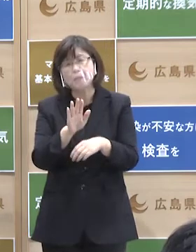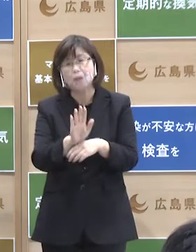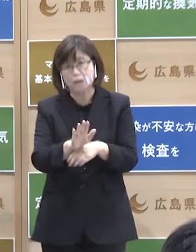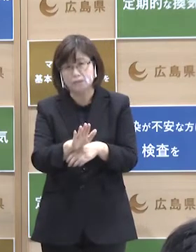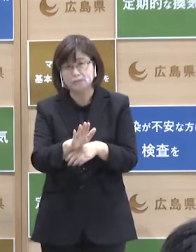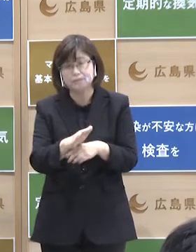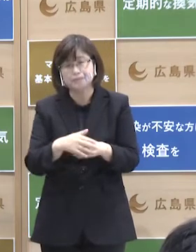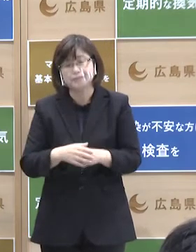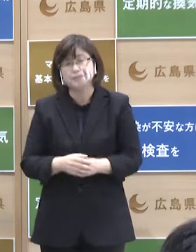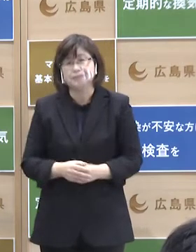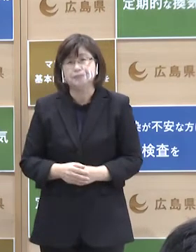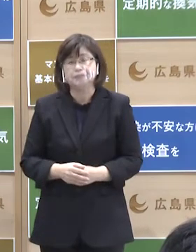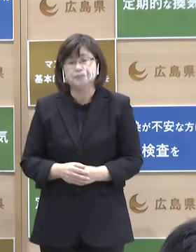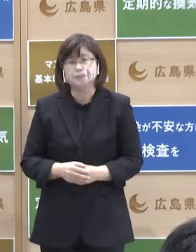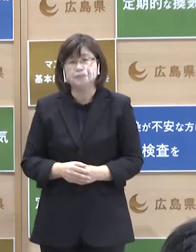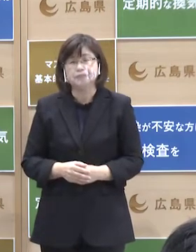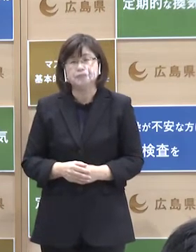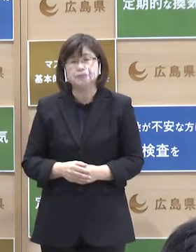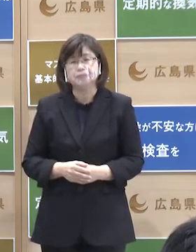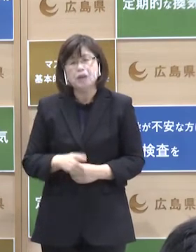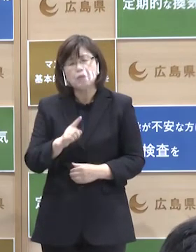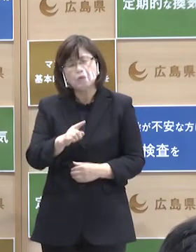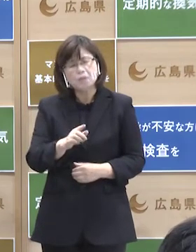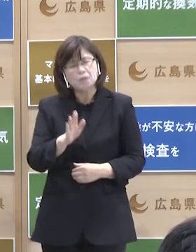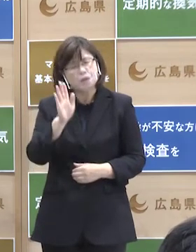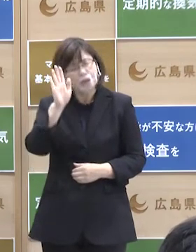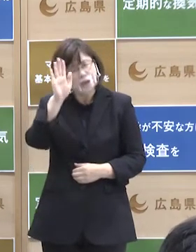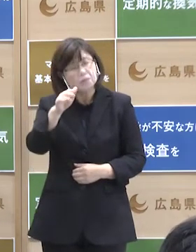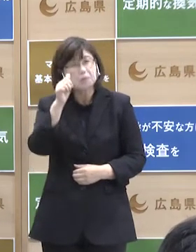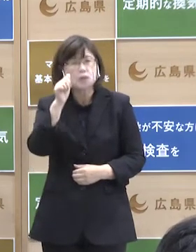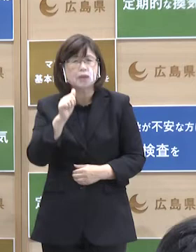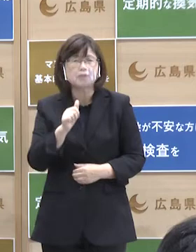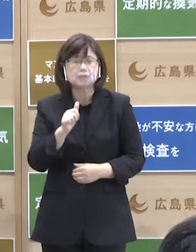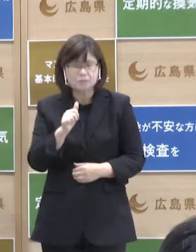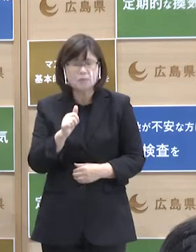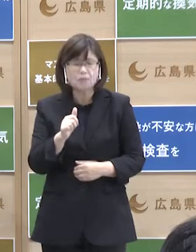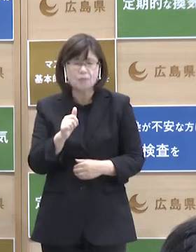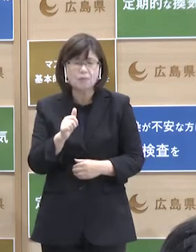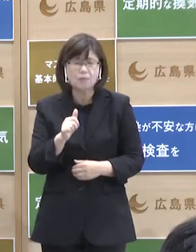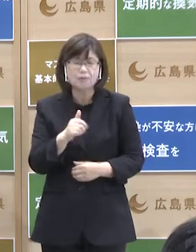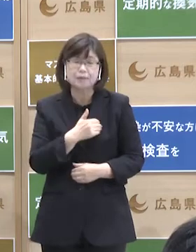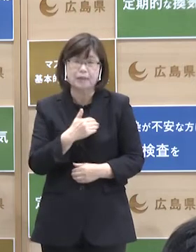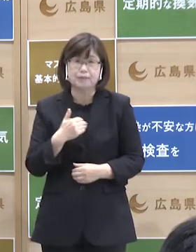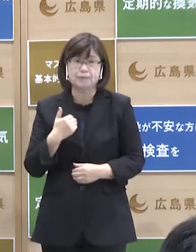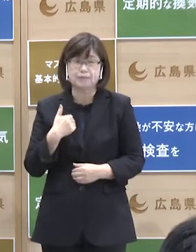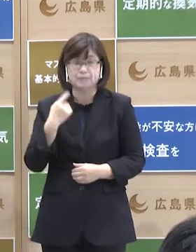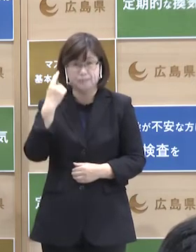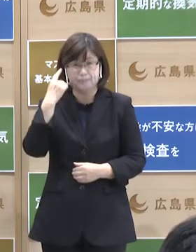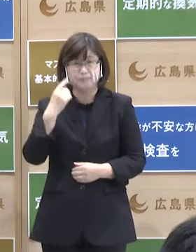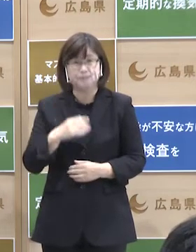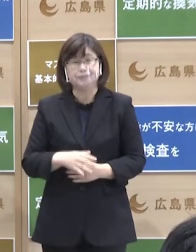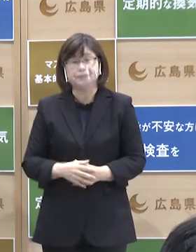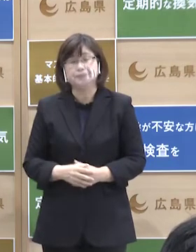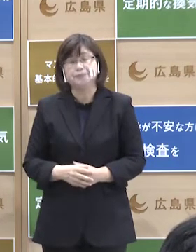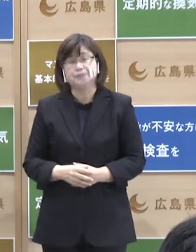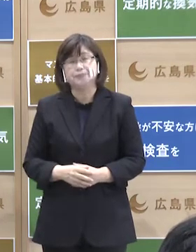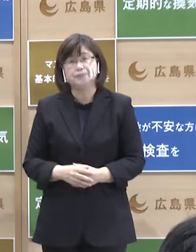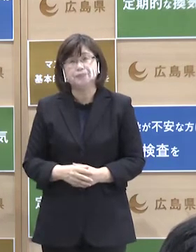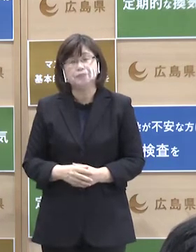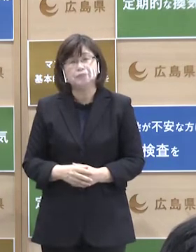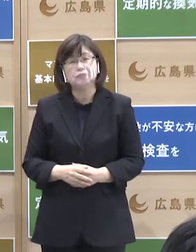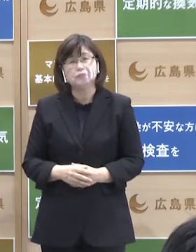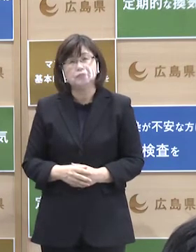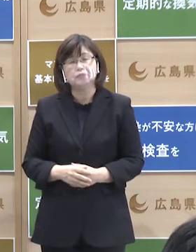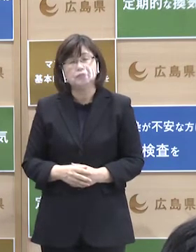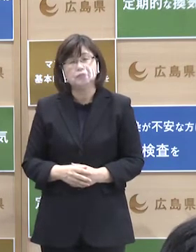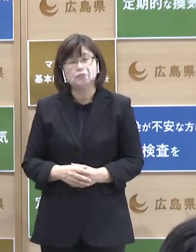この何て言いますか、こう落ち着くと思うんですね、基本的には。慣れの問題で、あとこ